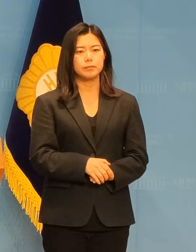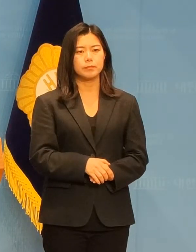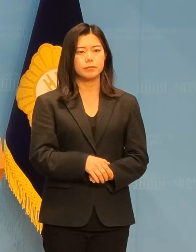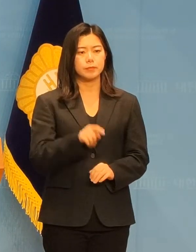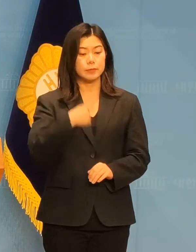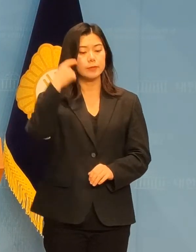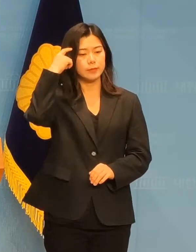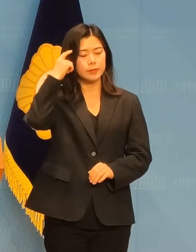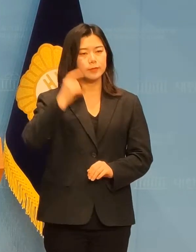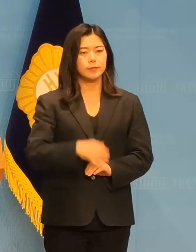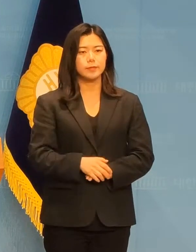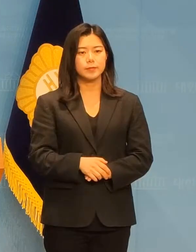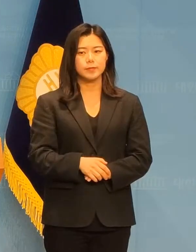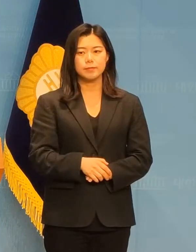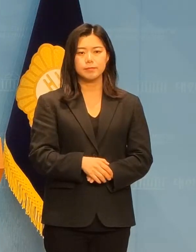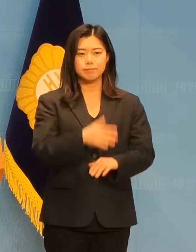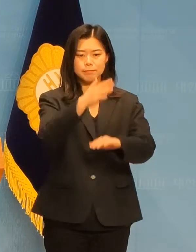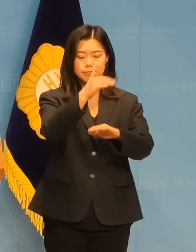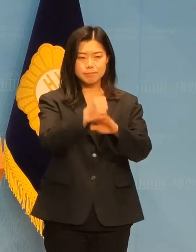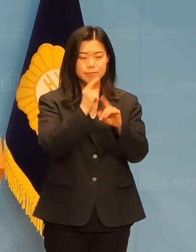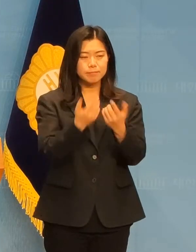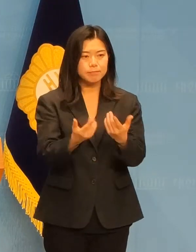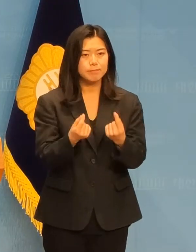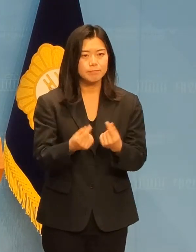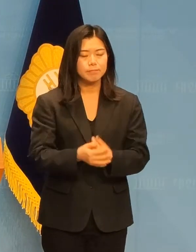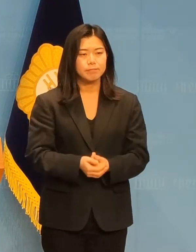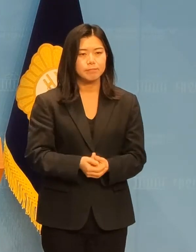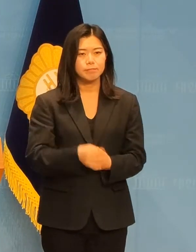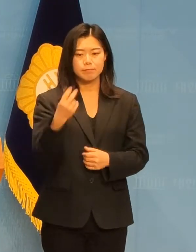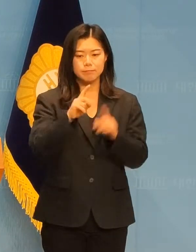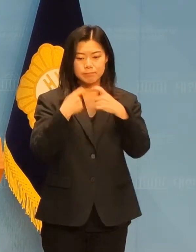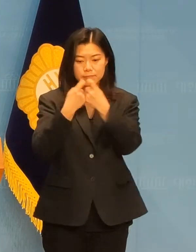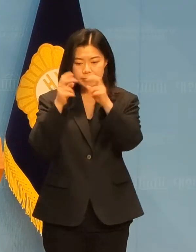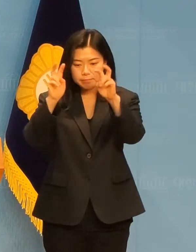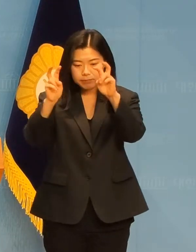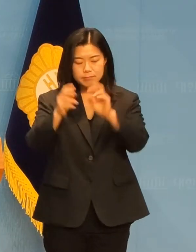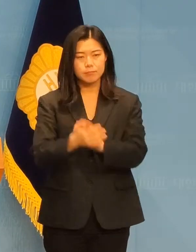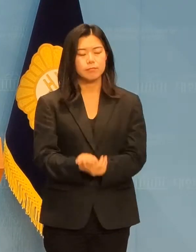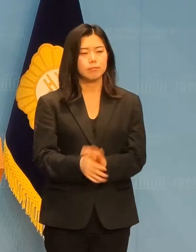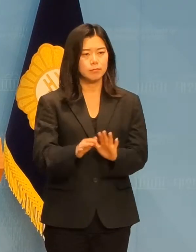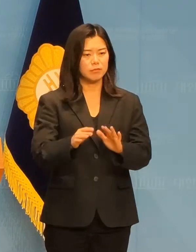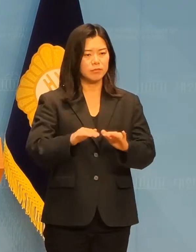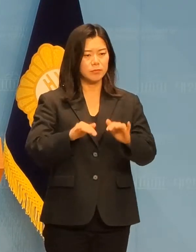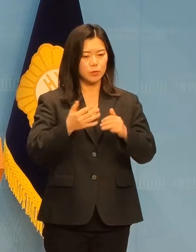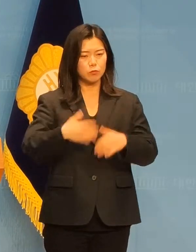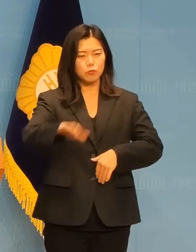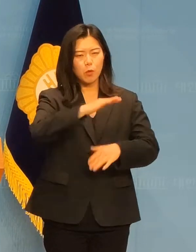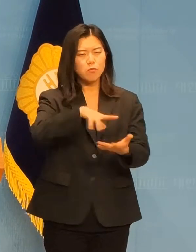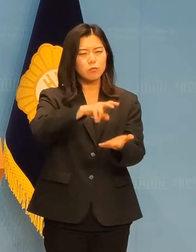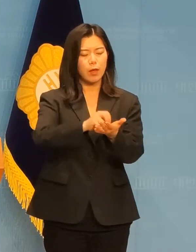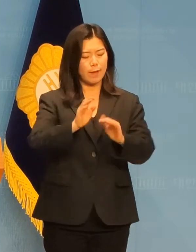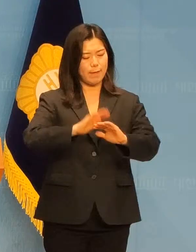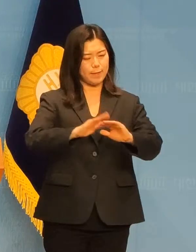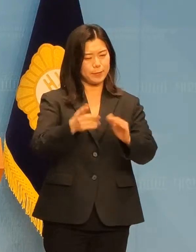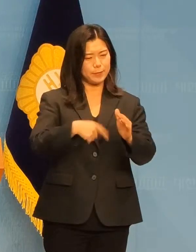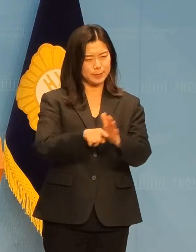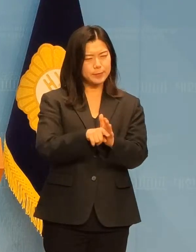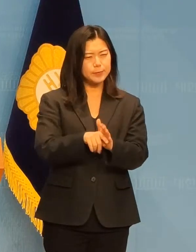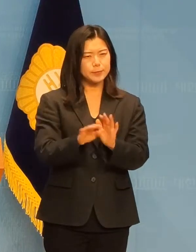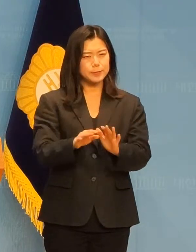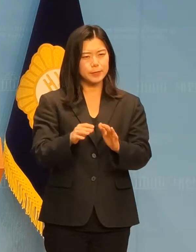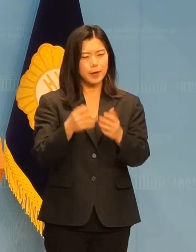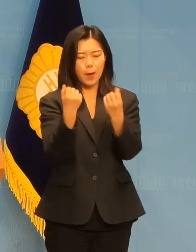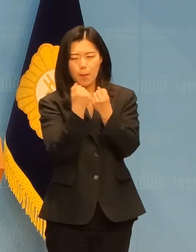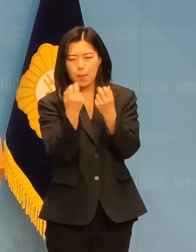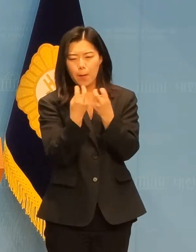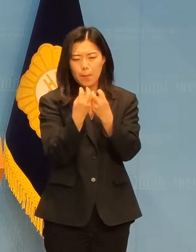하는 입장입니다. 마지막으로 말씀드린 것처럼 또한 민간이 우리 공동체 문제를 해결하기 위해서 여러 가지 사회 문제 해법을